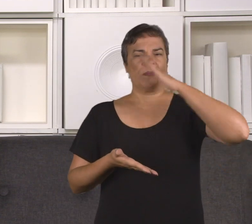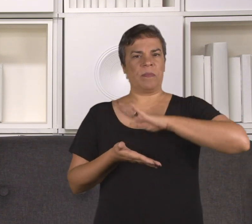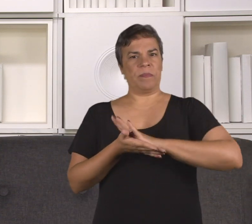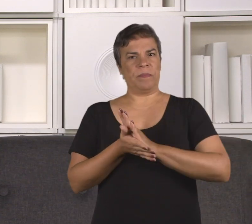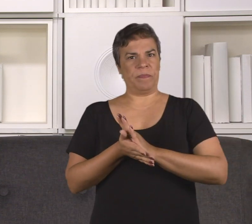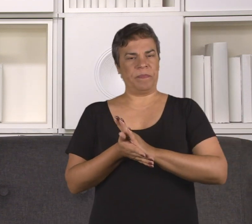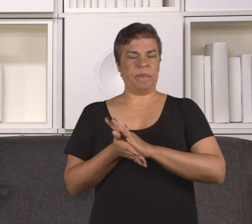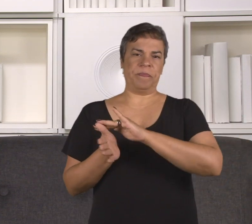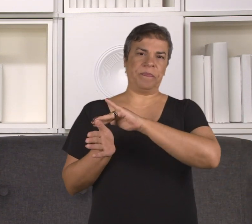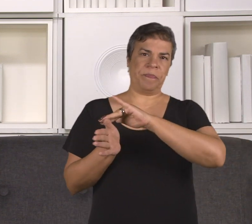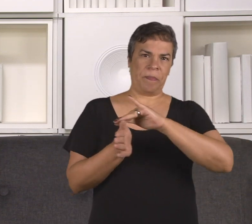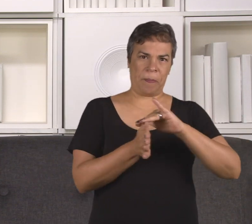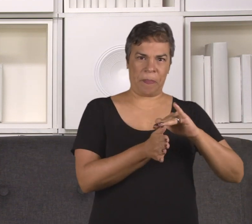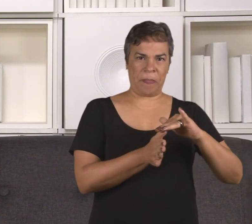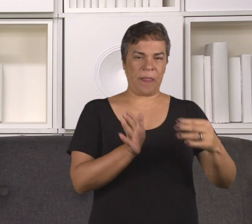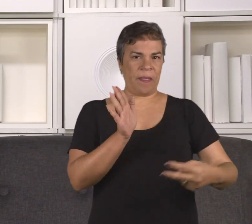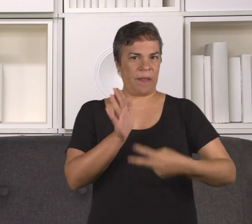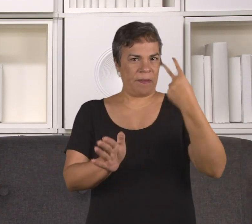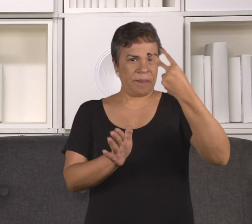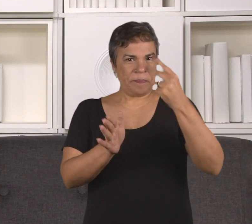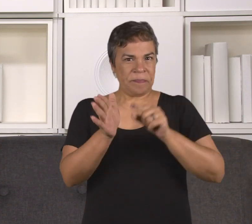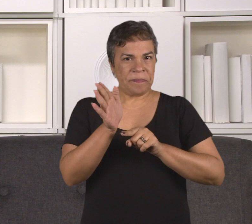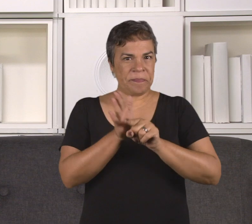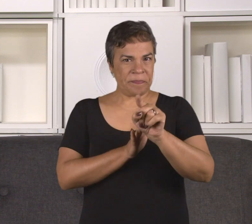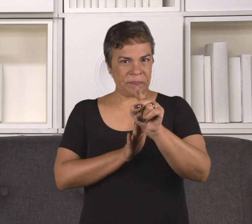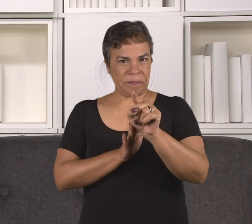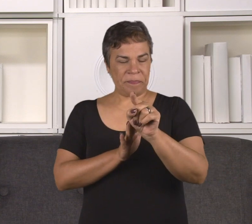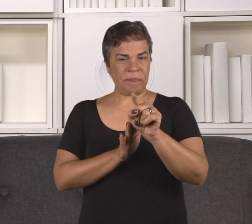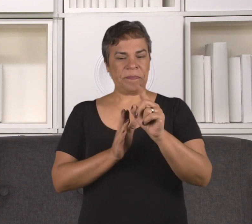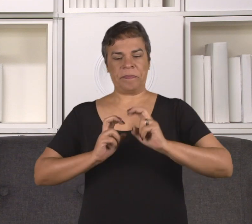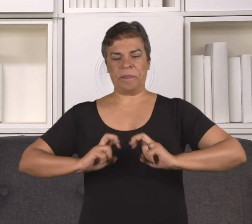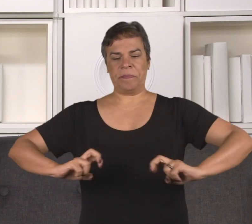Segunda coisa que eu queria sugerir para a sua roda de conversa